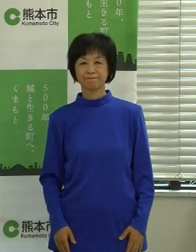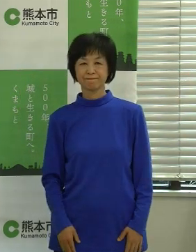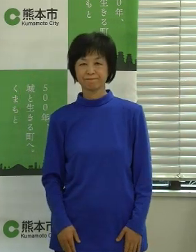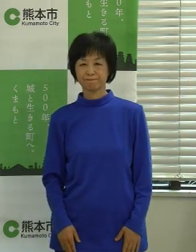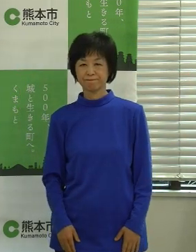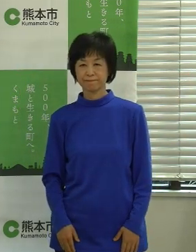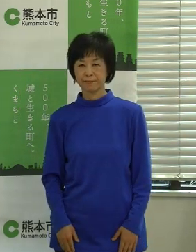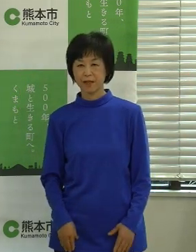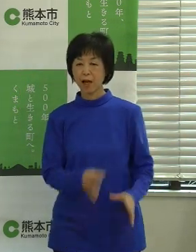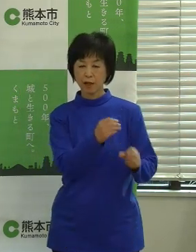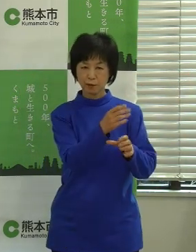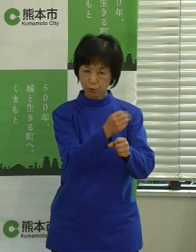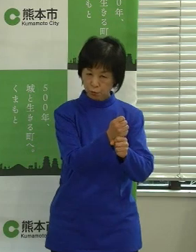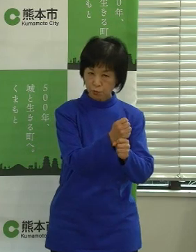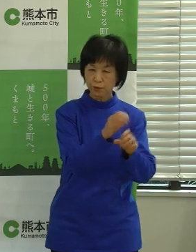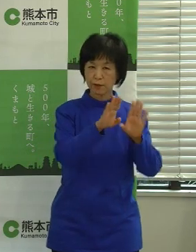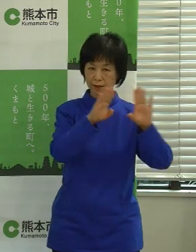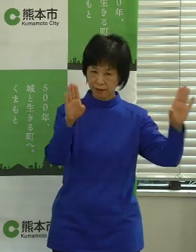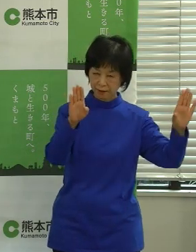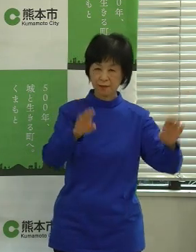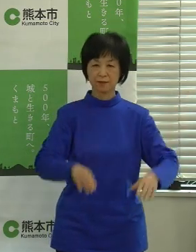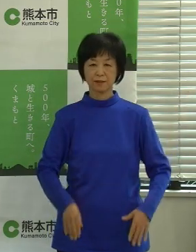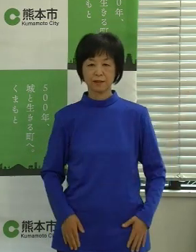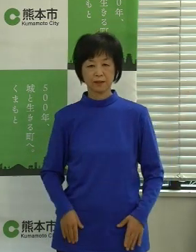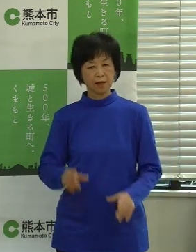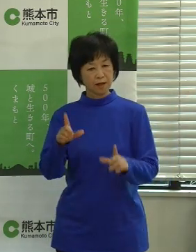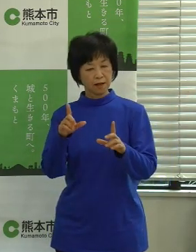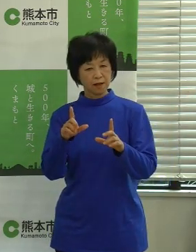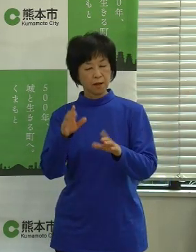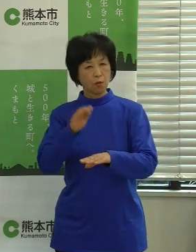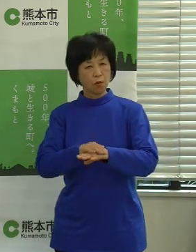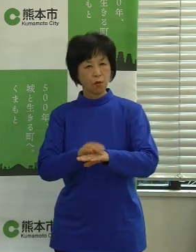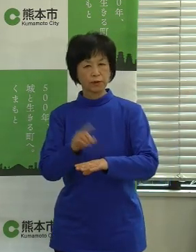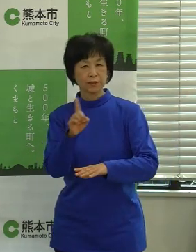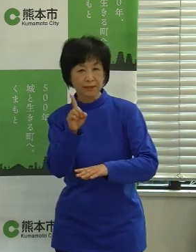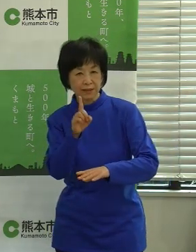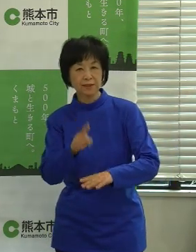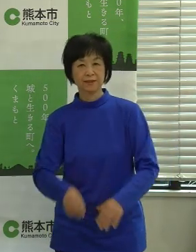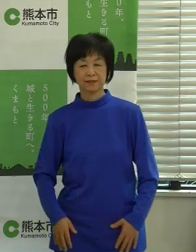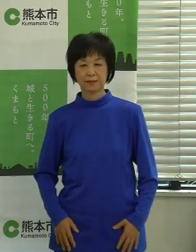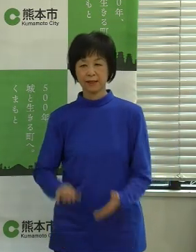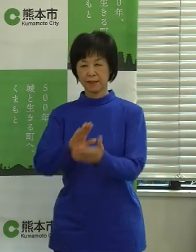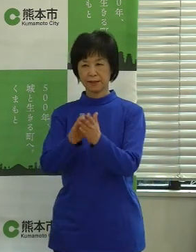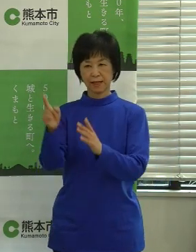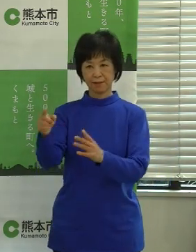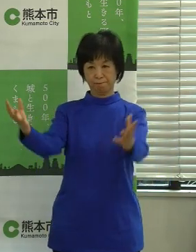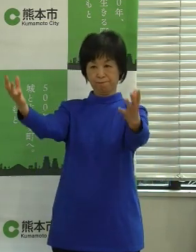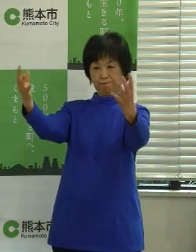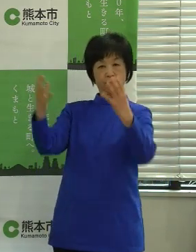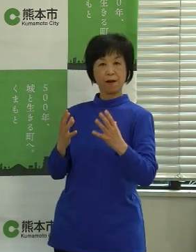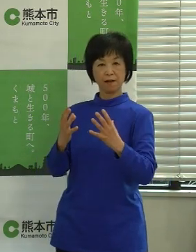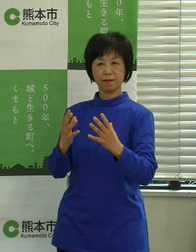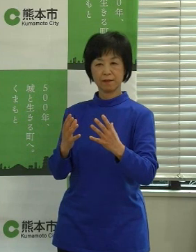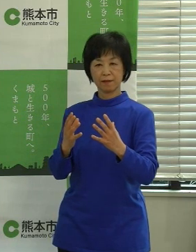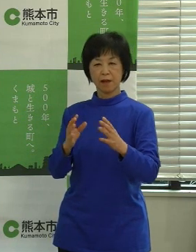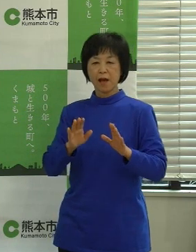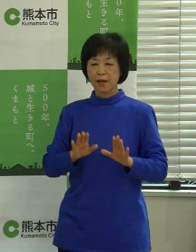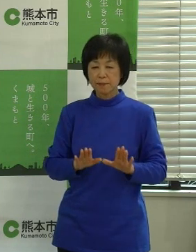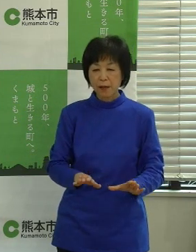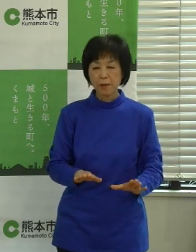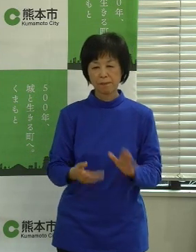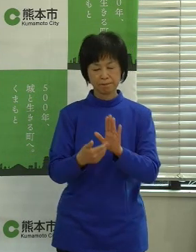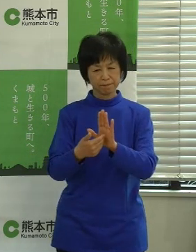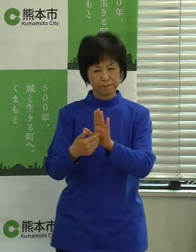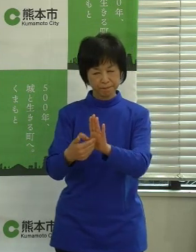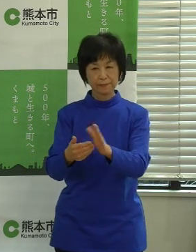で、で人がやっぱりそのいっぺんにその県外から集まってくるということはやはり今の時期避けな